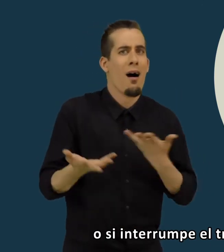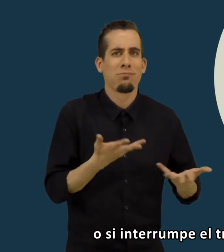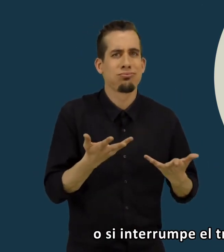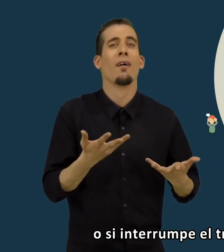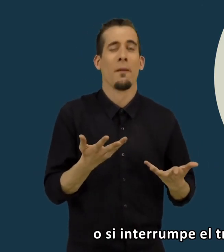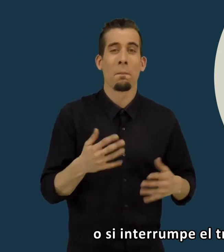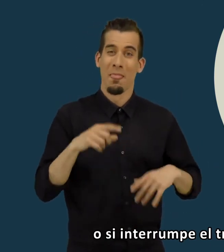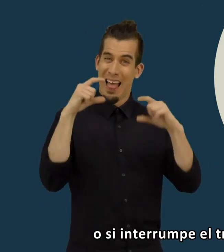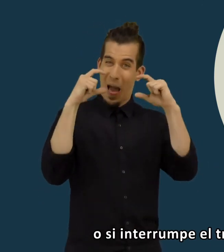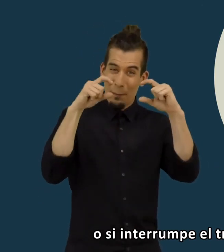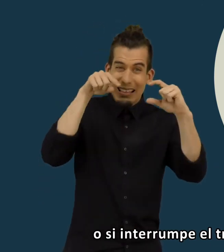tratamiento.